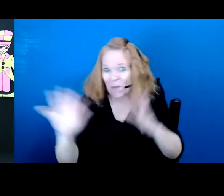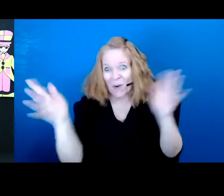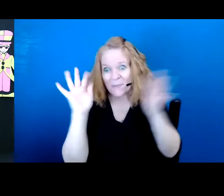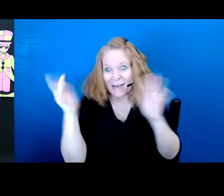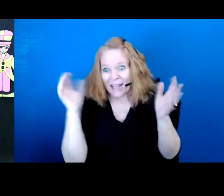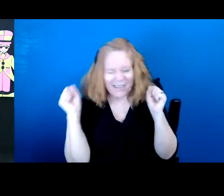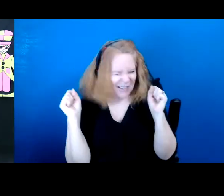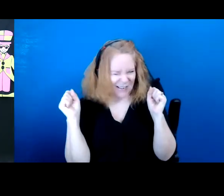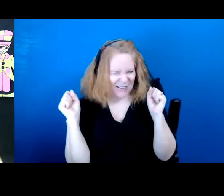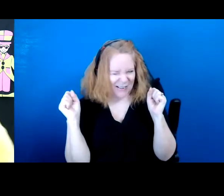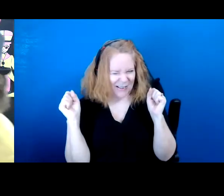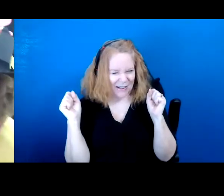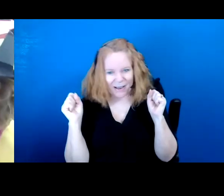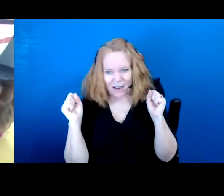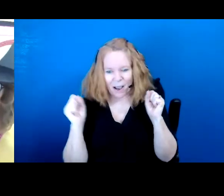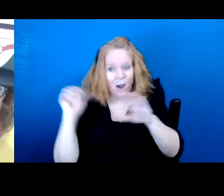o podridos